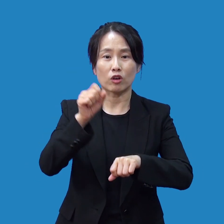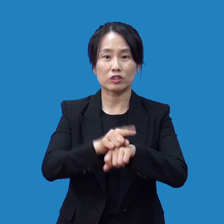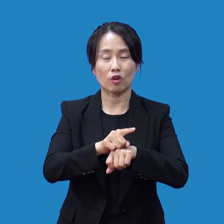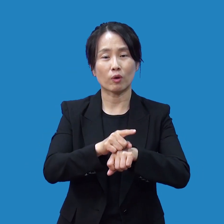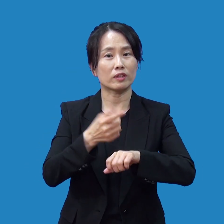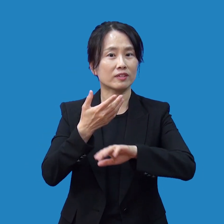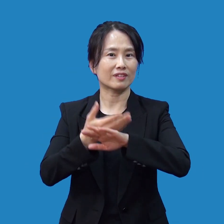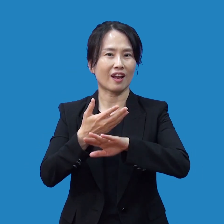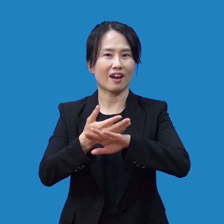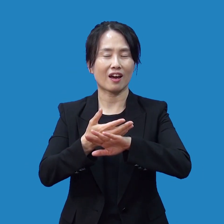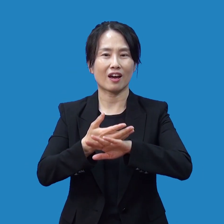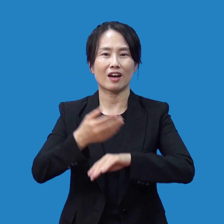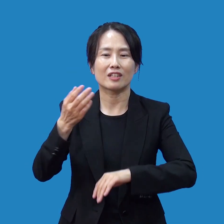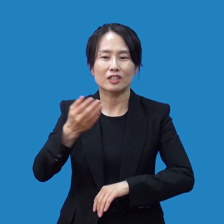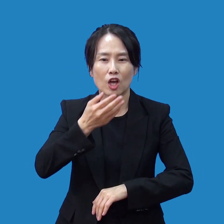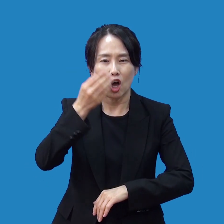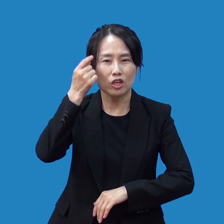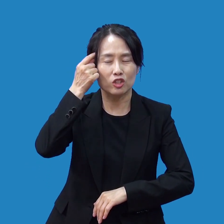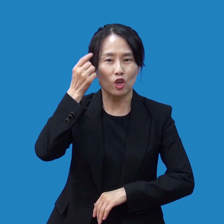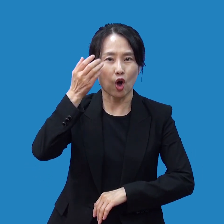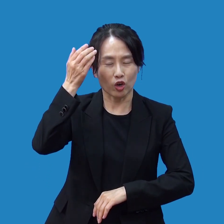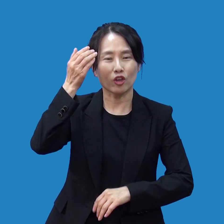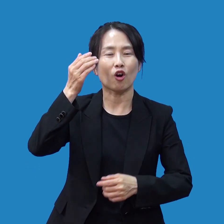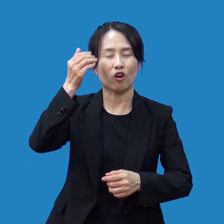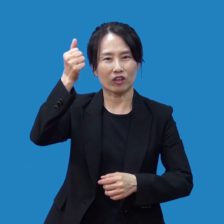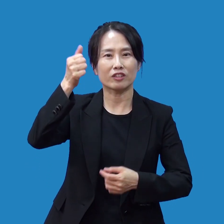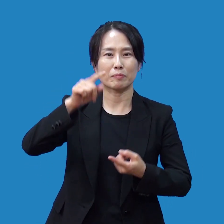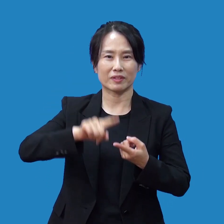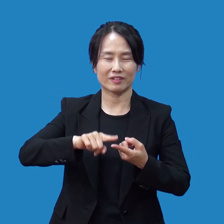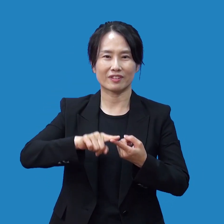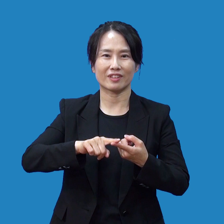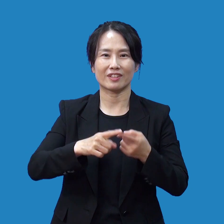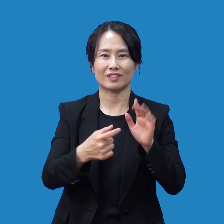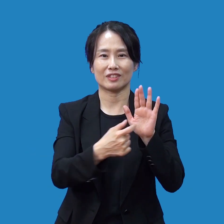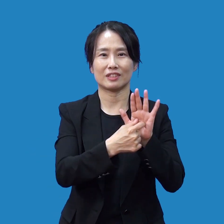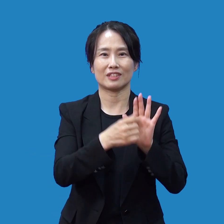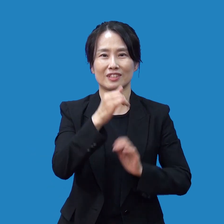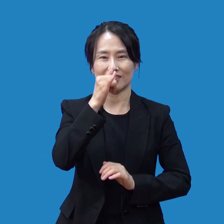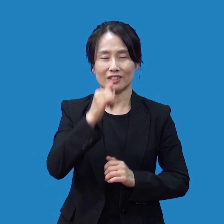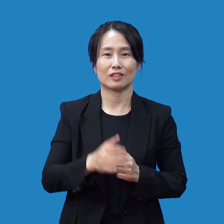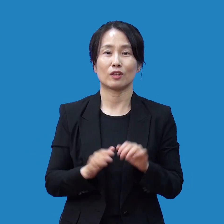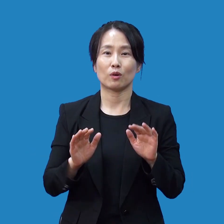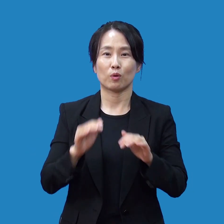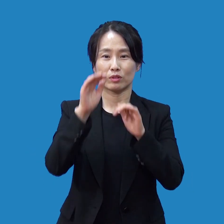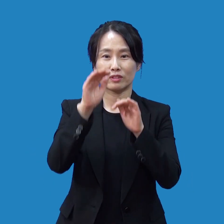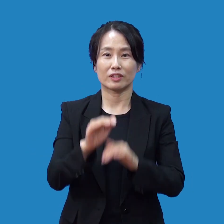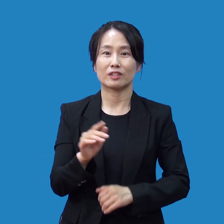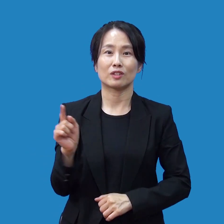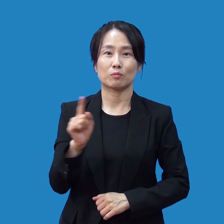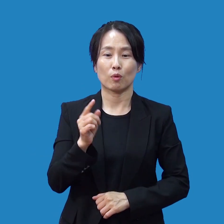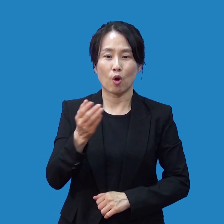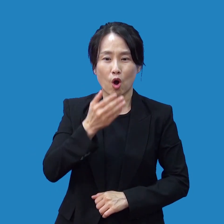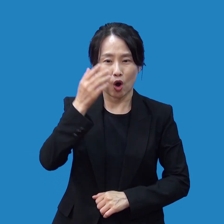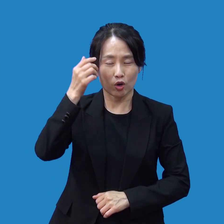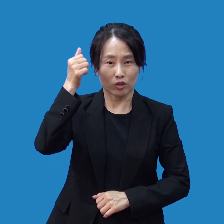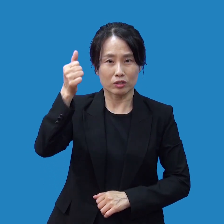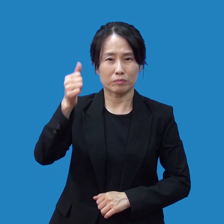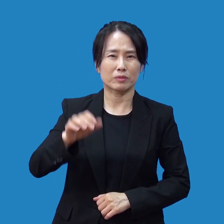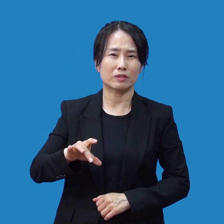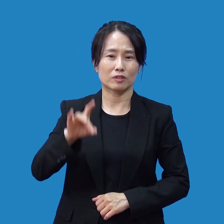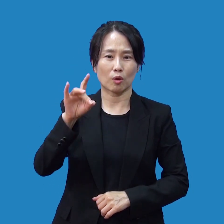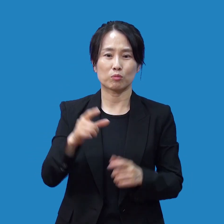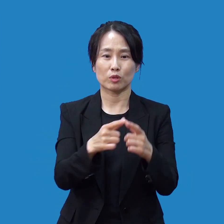즉 성령을 말씀하는데요. 오늘 이 본문 말씀은 이 성령께서 최초로 이